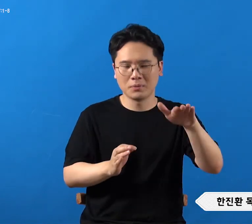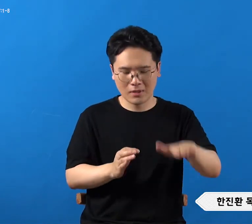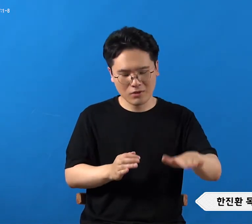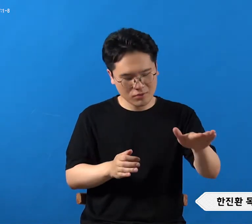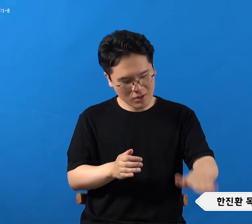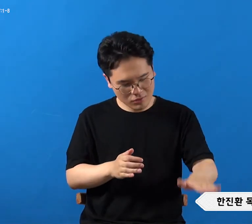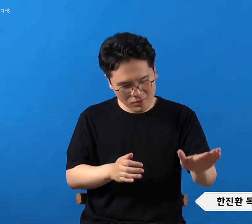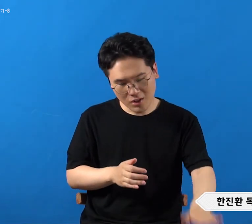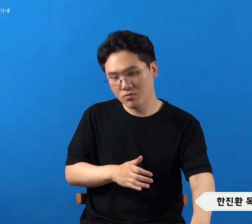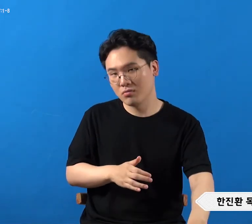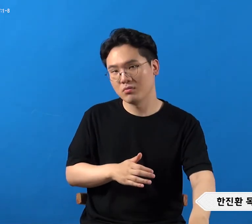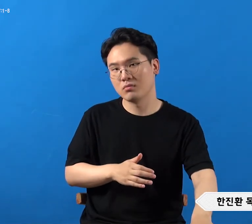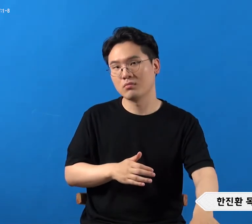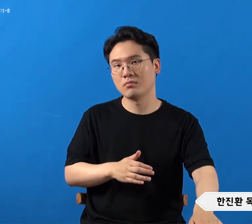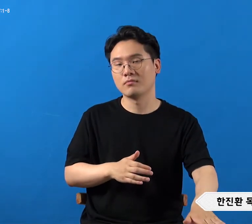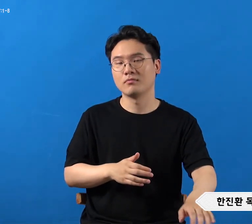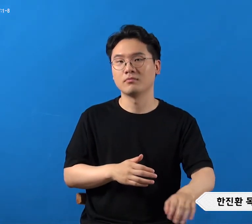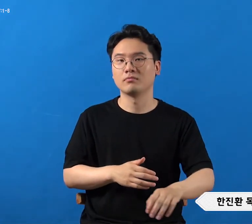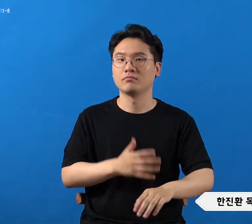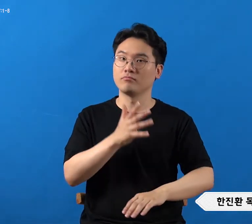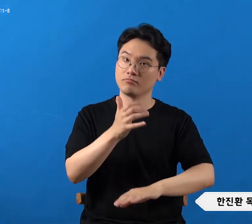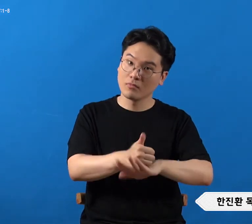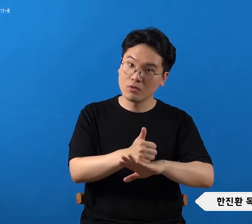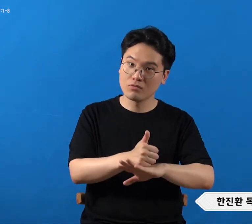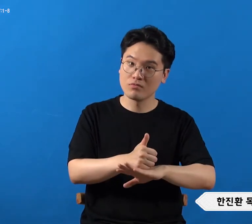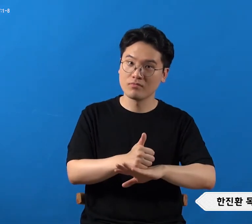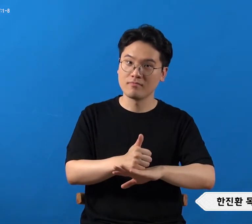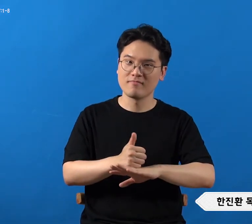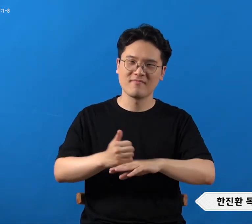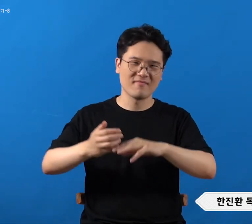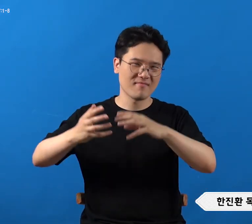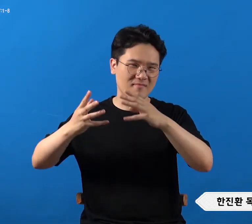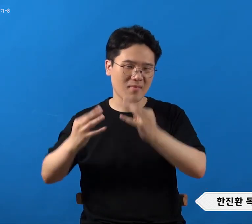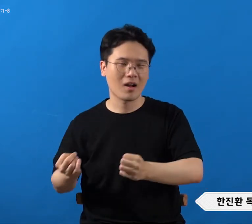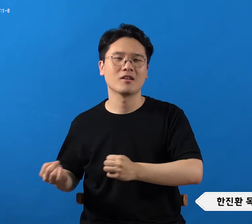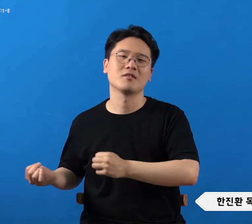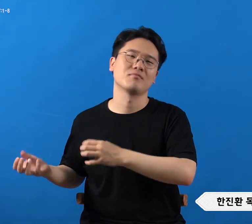있습니다. 그리고는 왕창 부어주십니다.